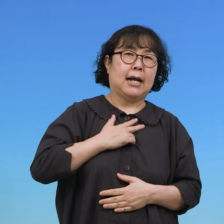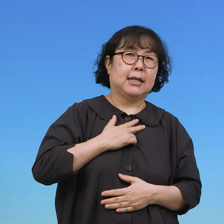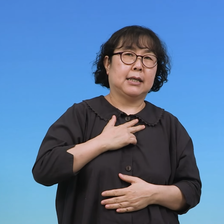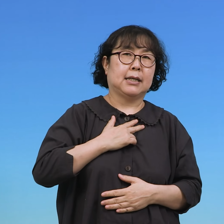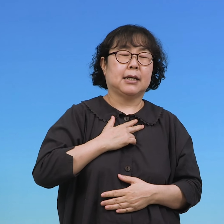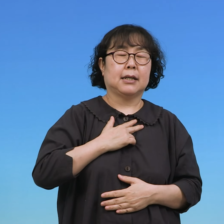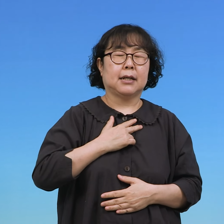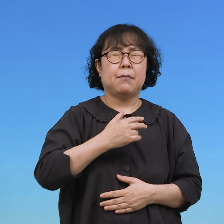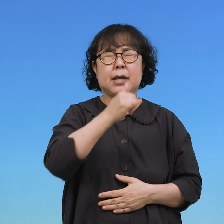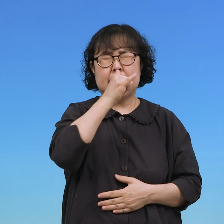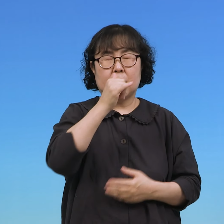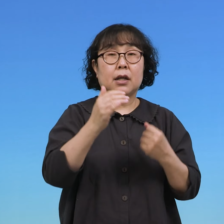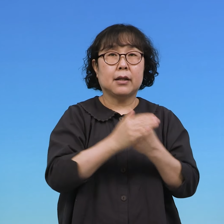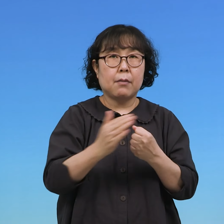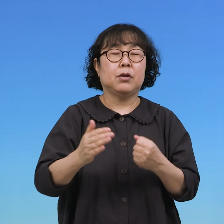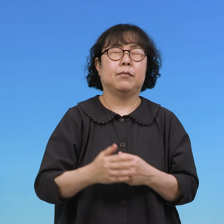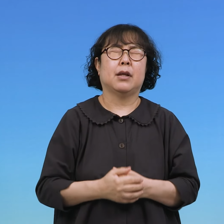가르쳐야 돼요.